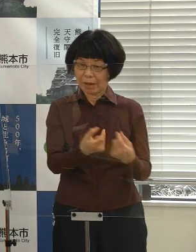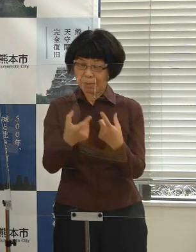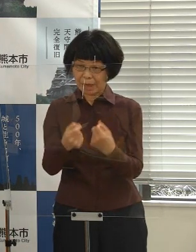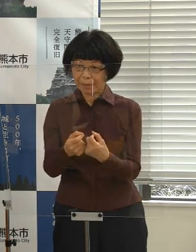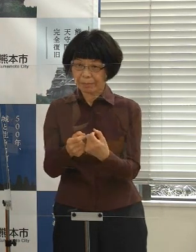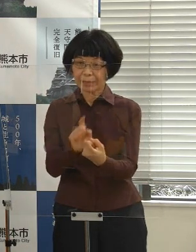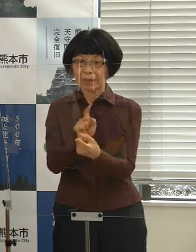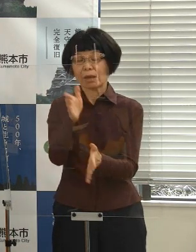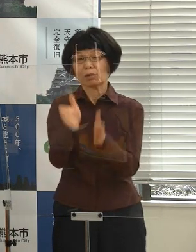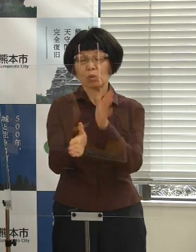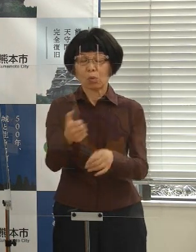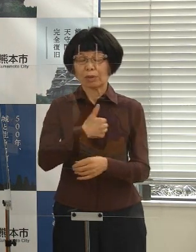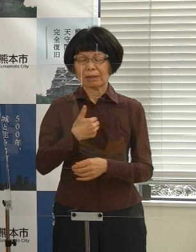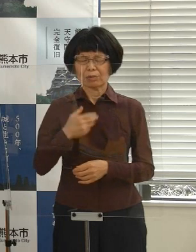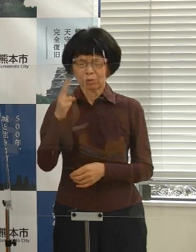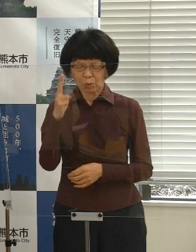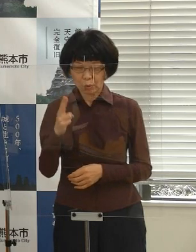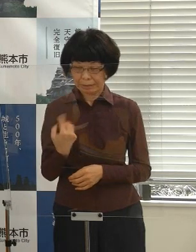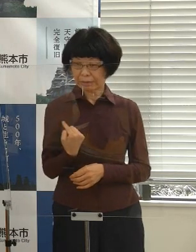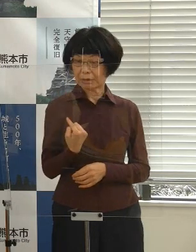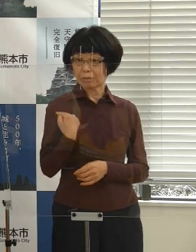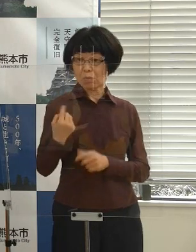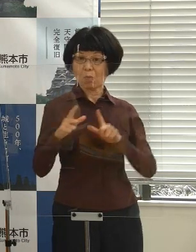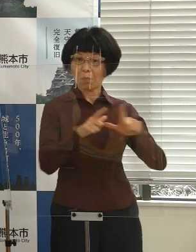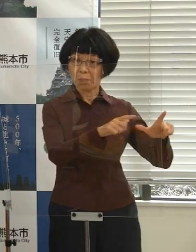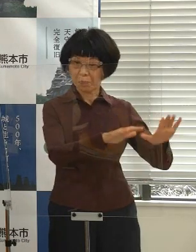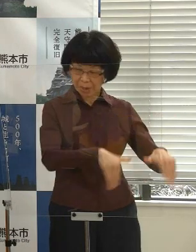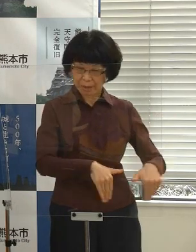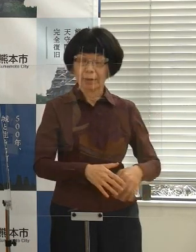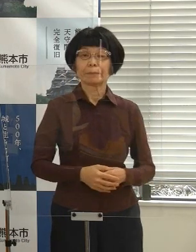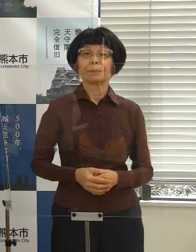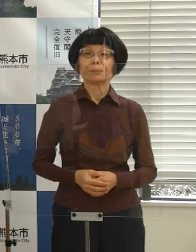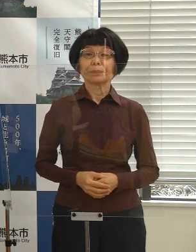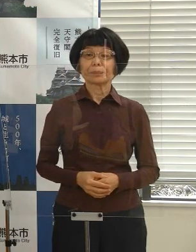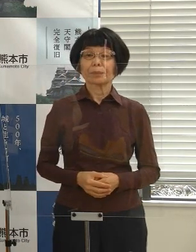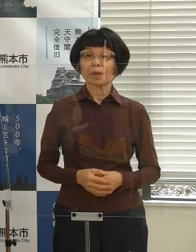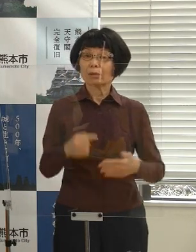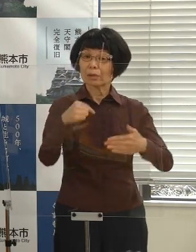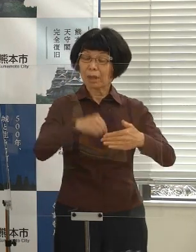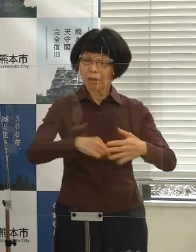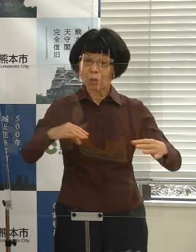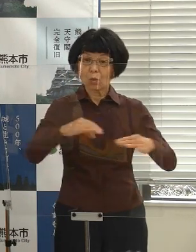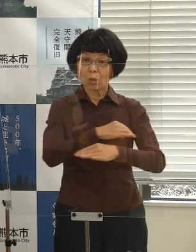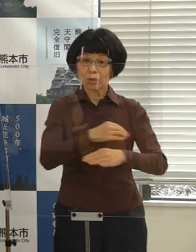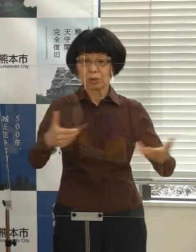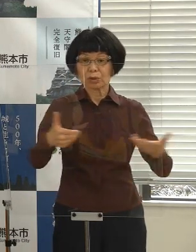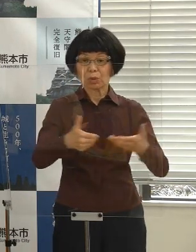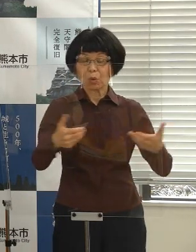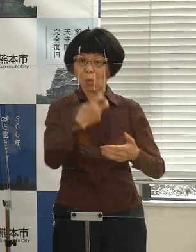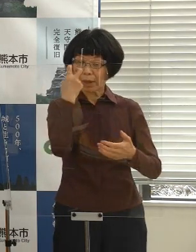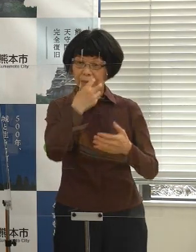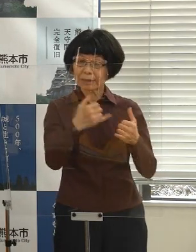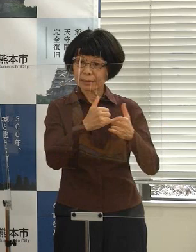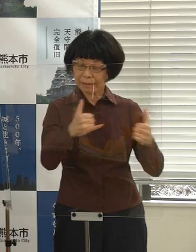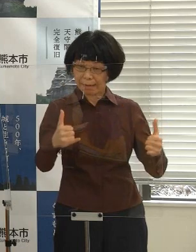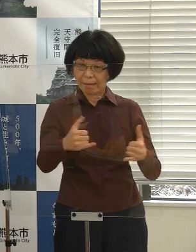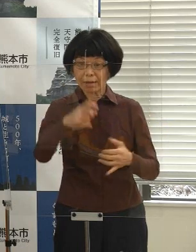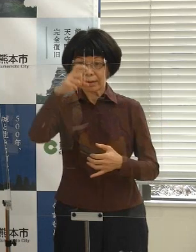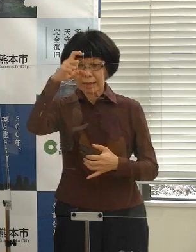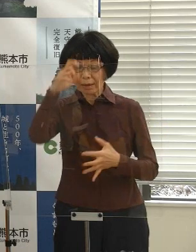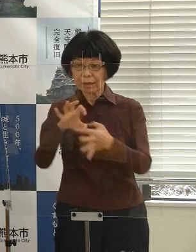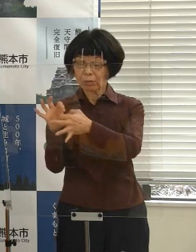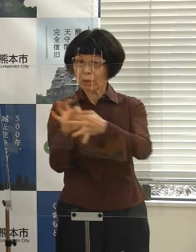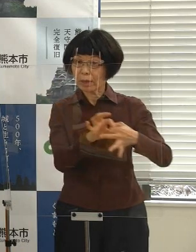ね、私の方から指示を昨日いたしました。まあ、それで、まあ、その中で交通事業管理者の方もですね、警察等とも連携を取りなが